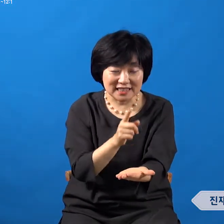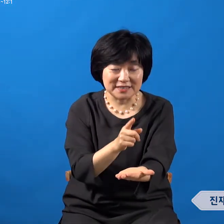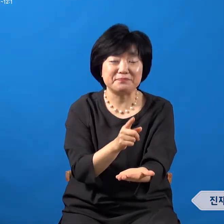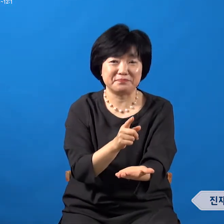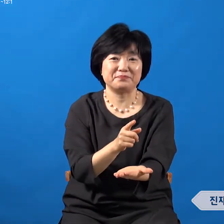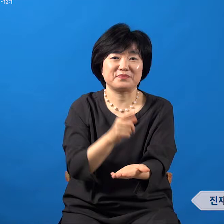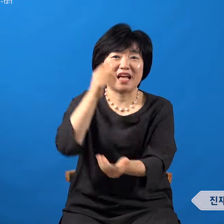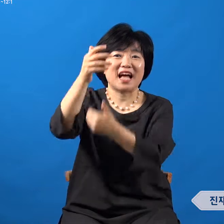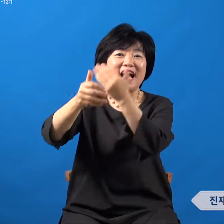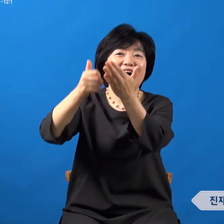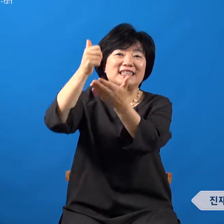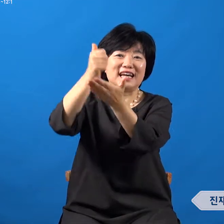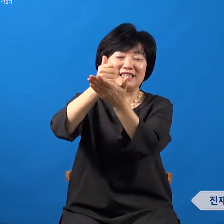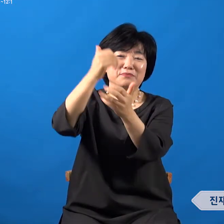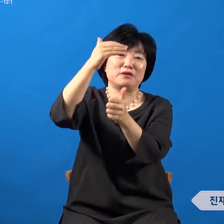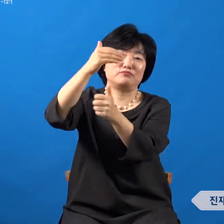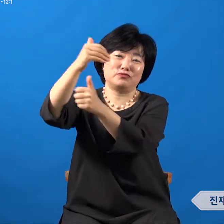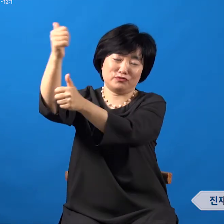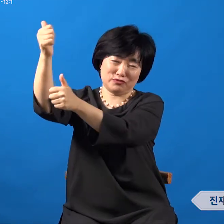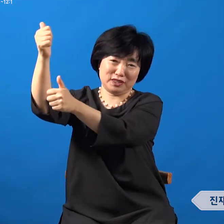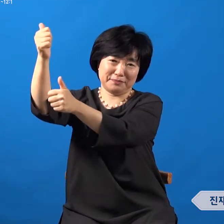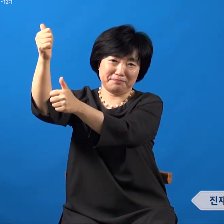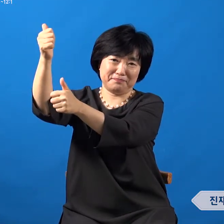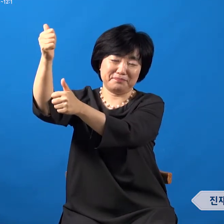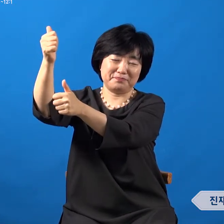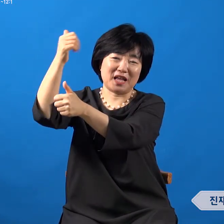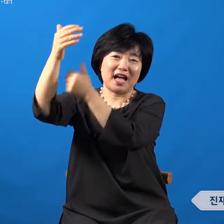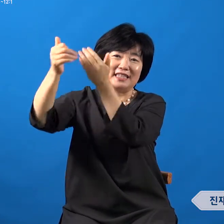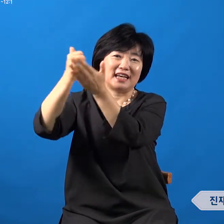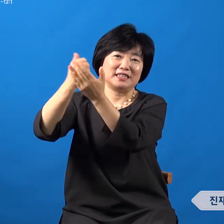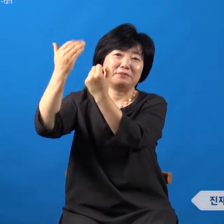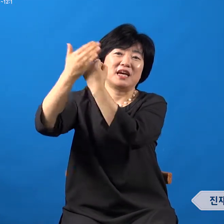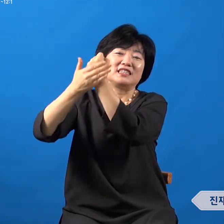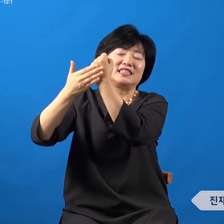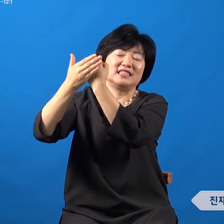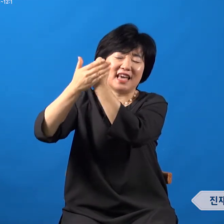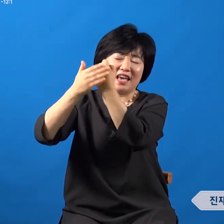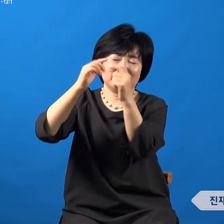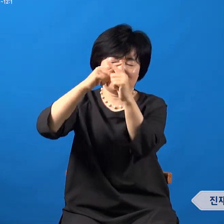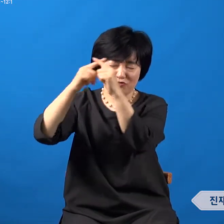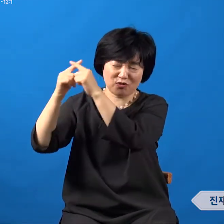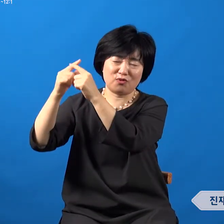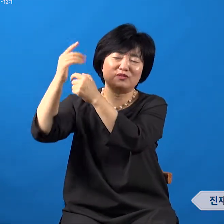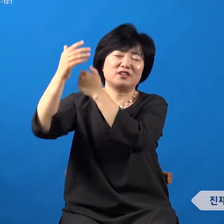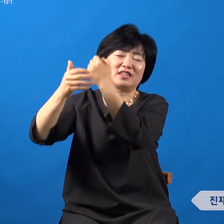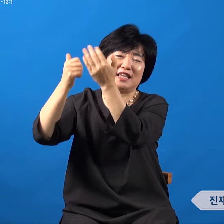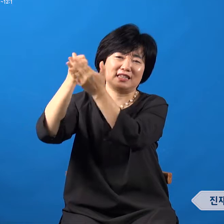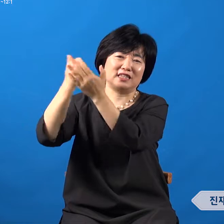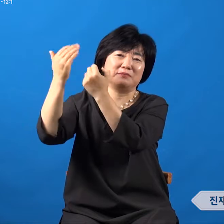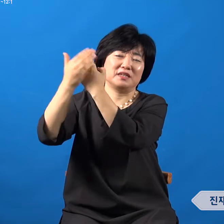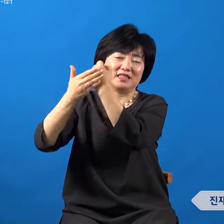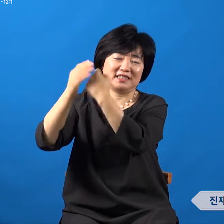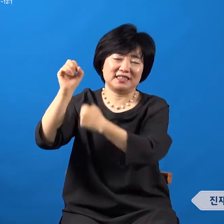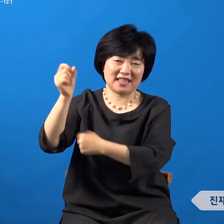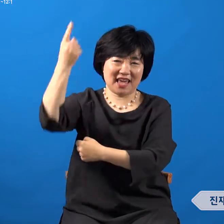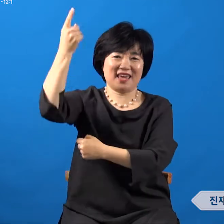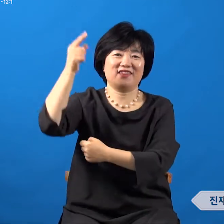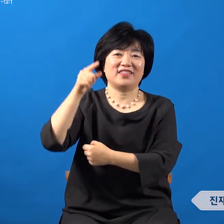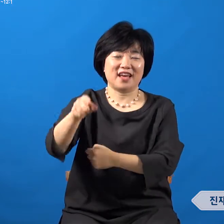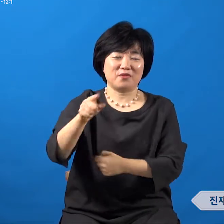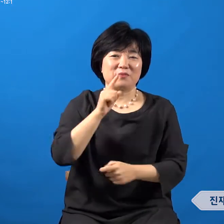시작, 하나님의 부르심, 그것은 하나님의 은혜였다고 말씀하고